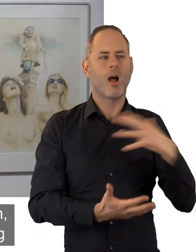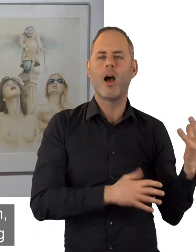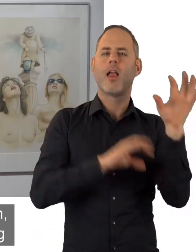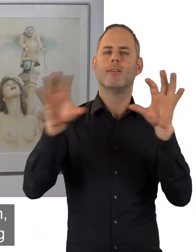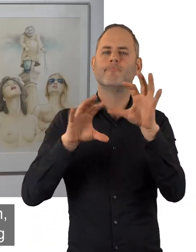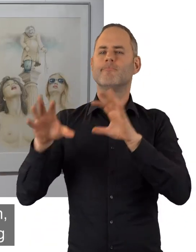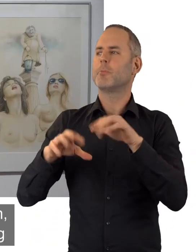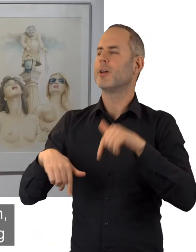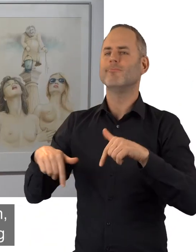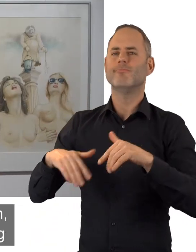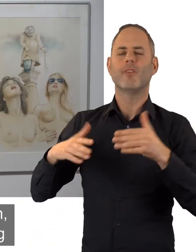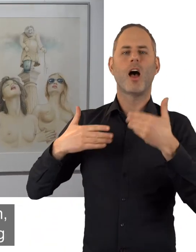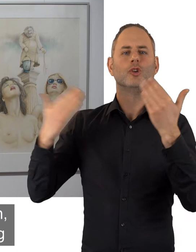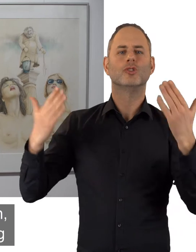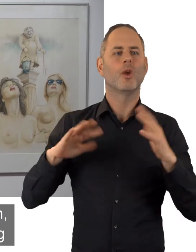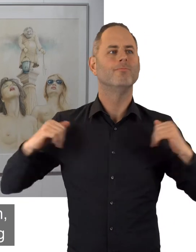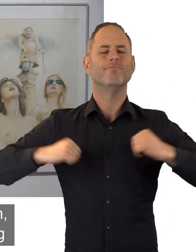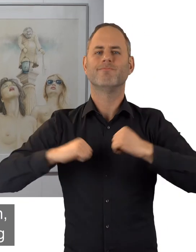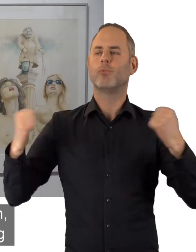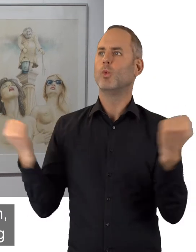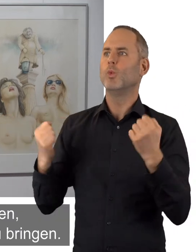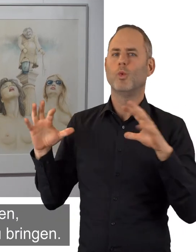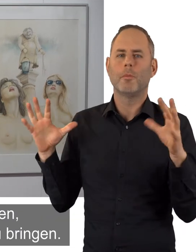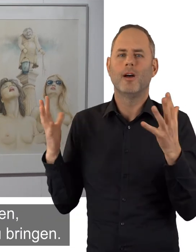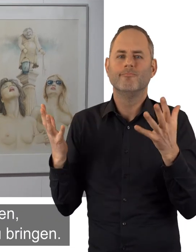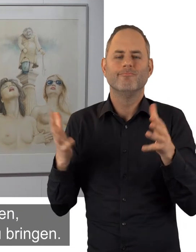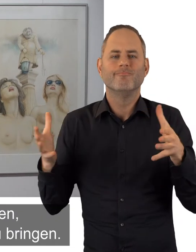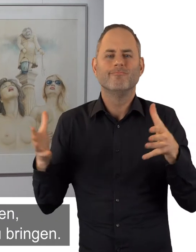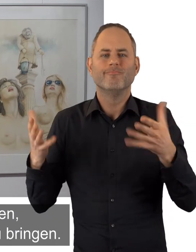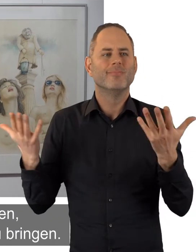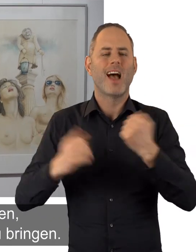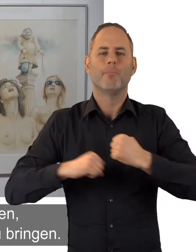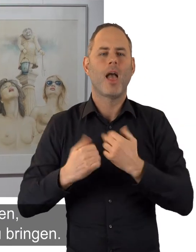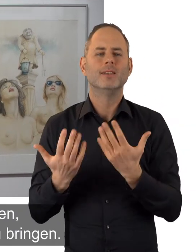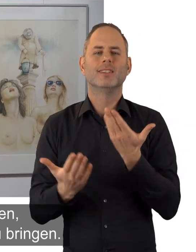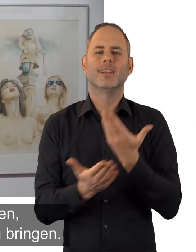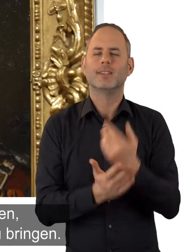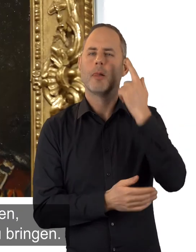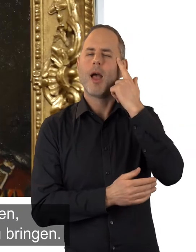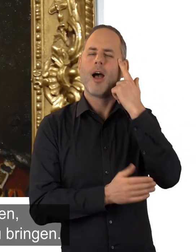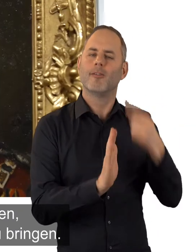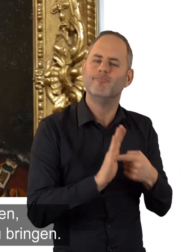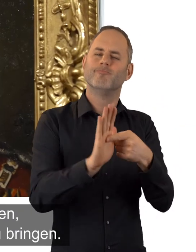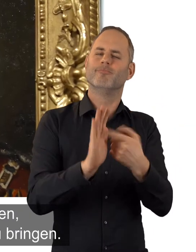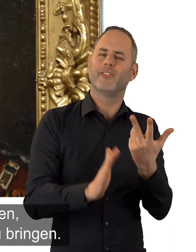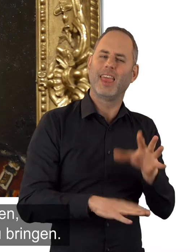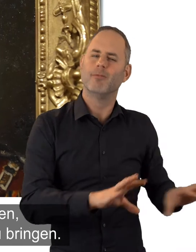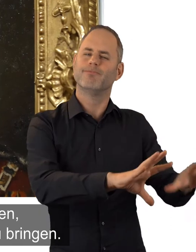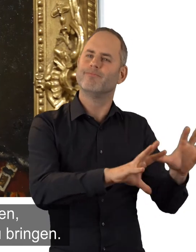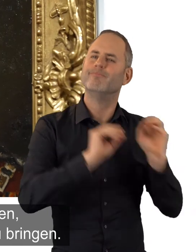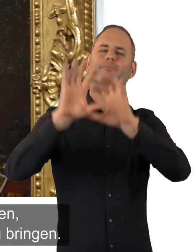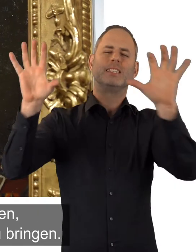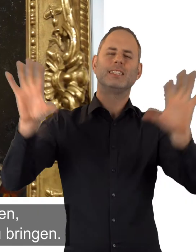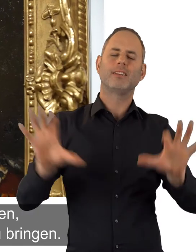die in der etwas größeren anberaumten Ausstellung keinen Platz gefunden hätten, auf die Weise ins